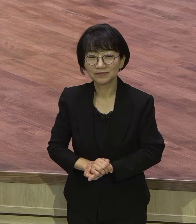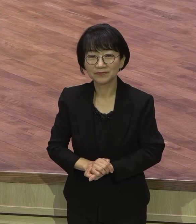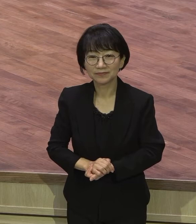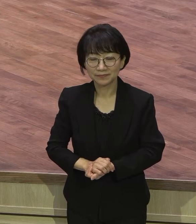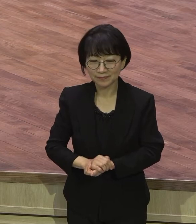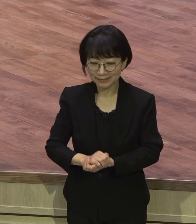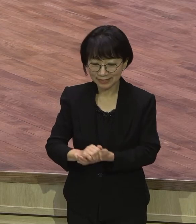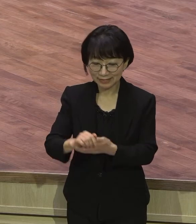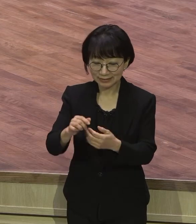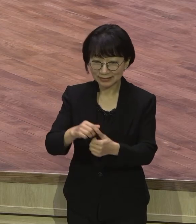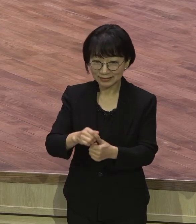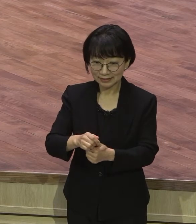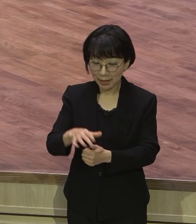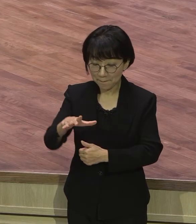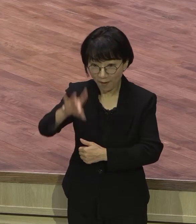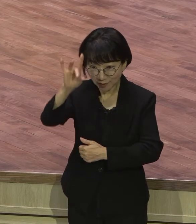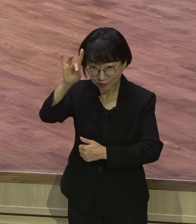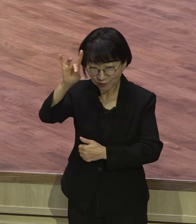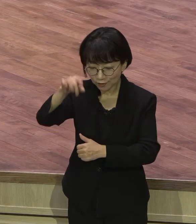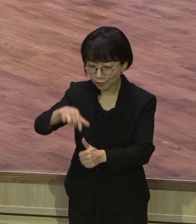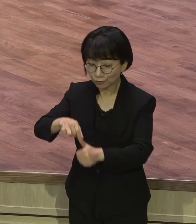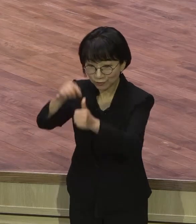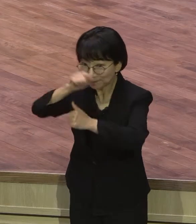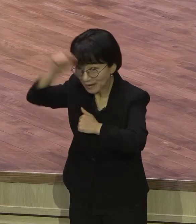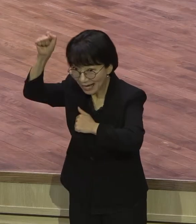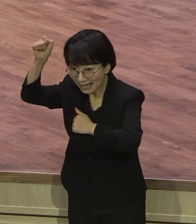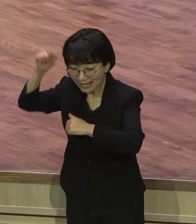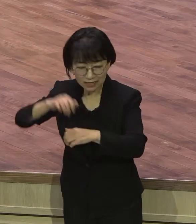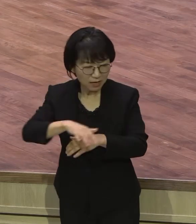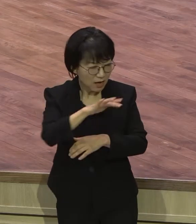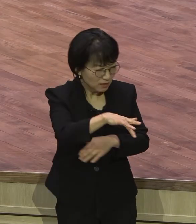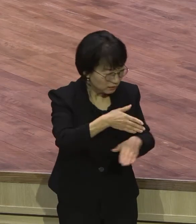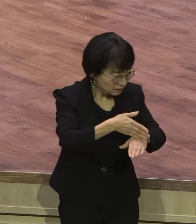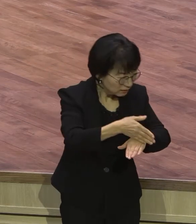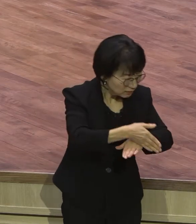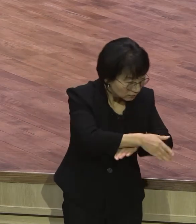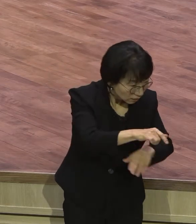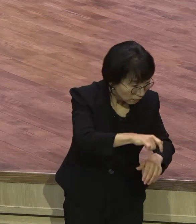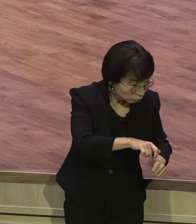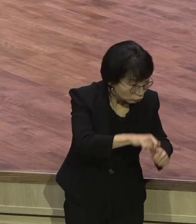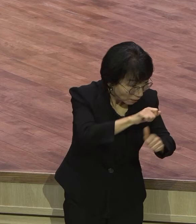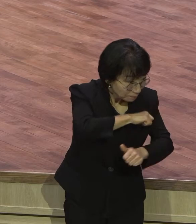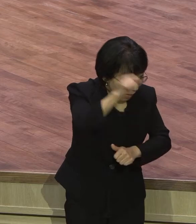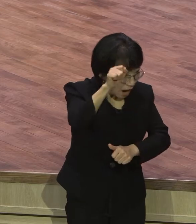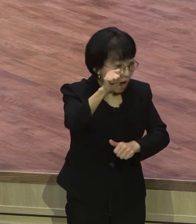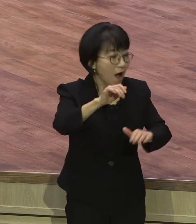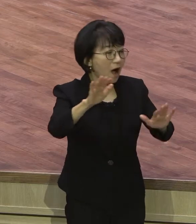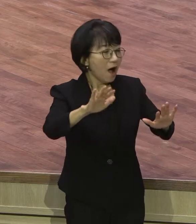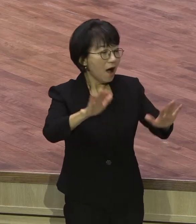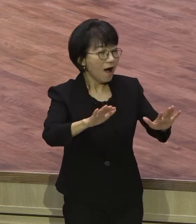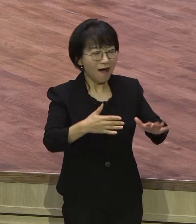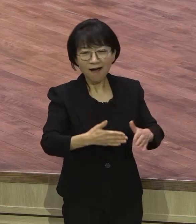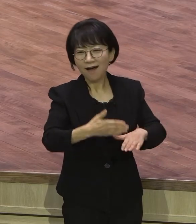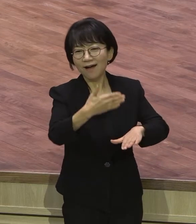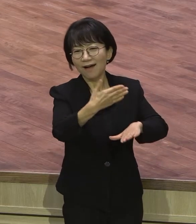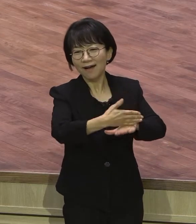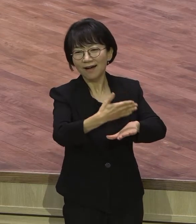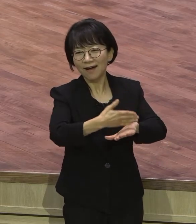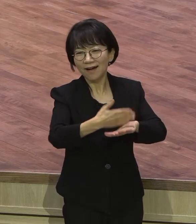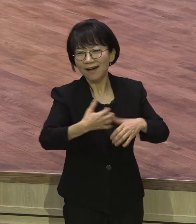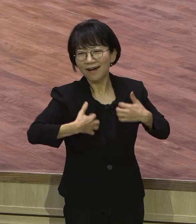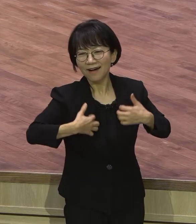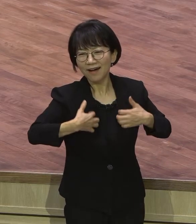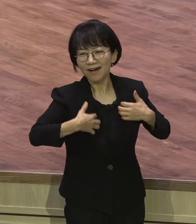먼저 구원을 받은 자들은 나중 온 자들이 구원받게 된 것에 대해서 불평할 것이 아니라